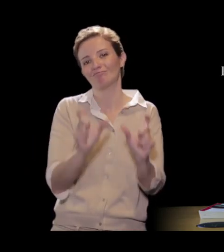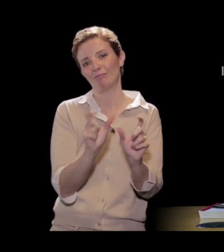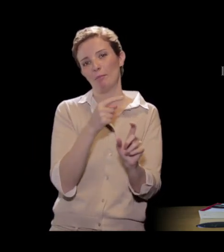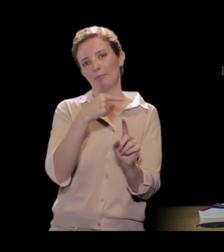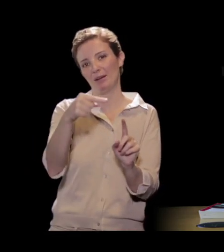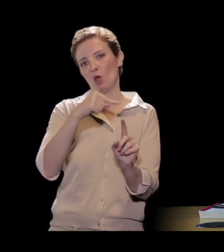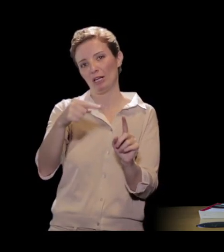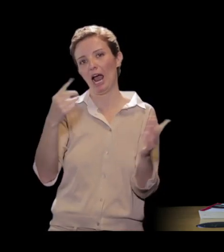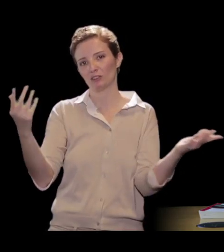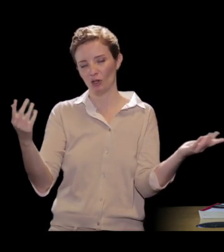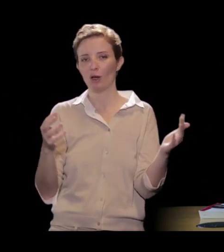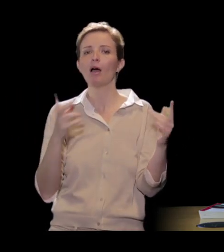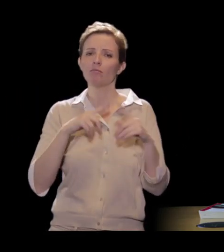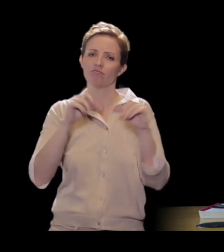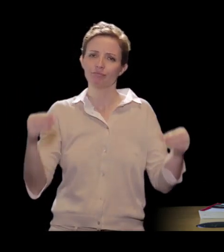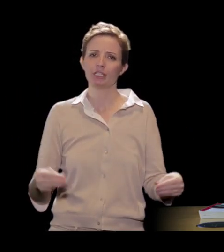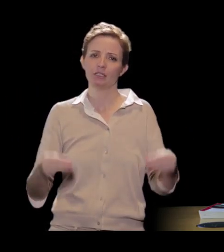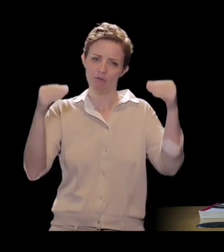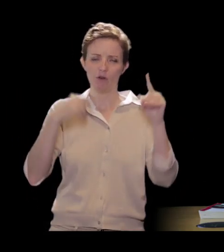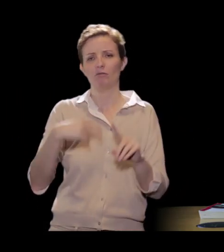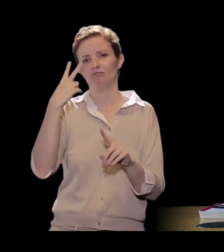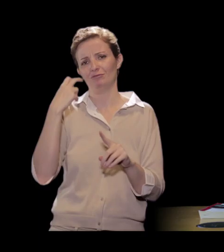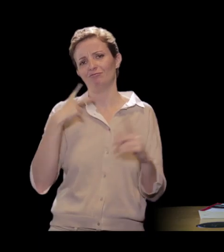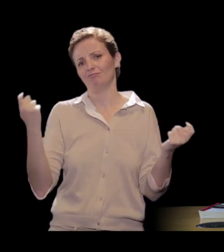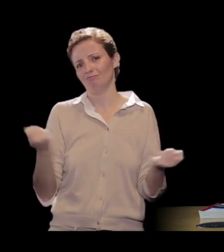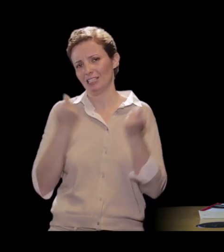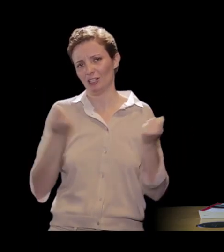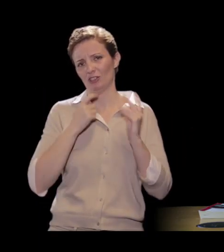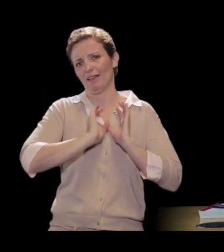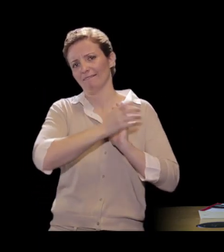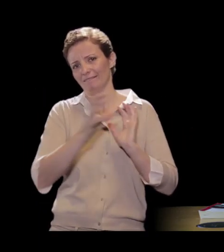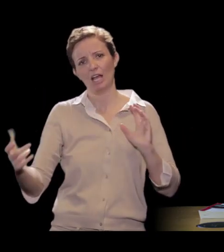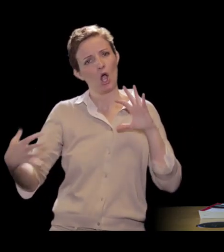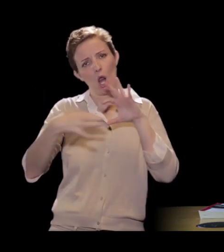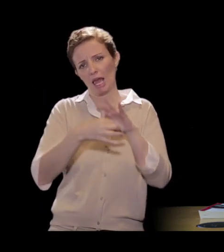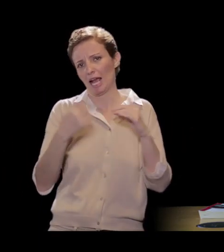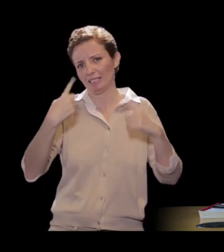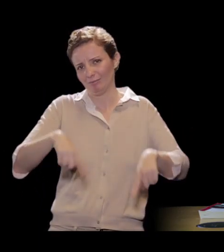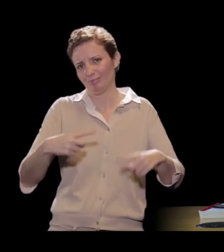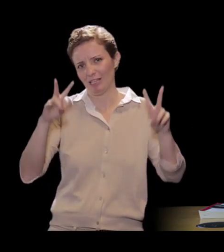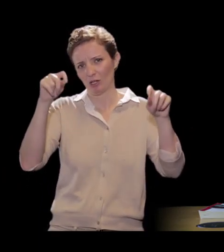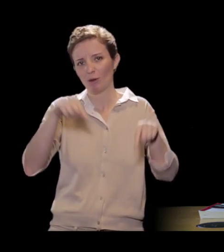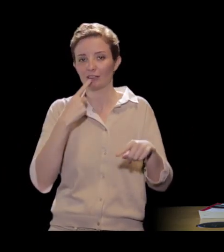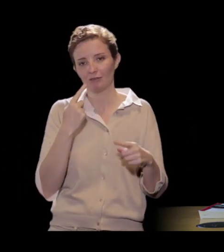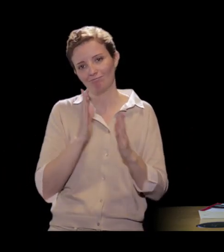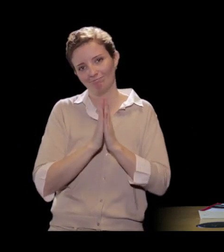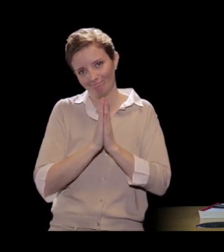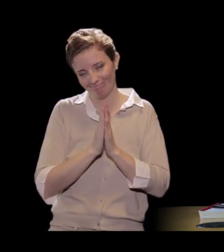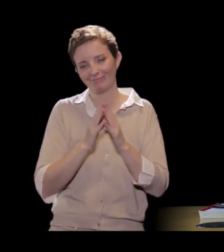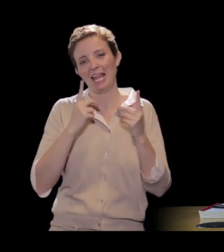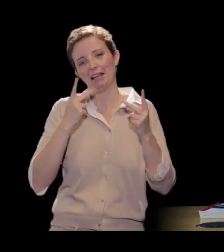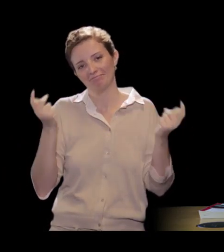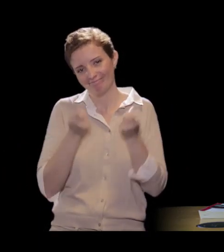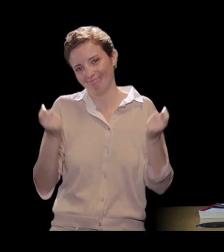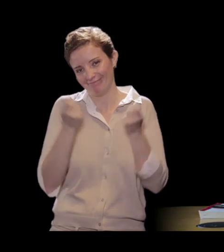nel piattaforma troverete molti esercizi che riguardano questi aspetti e vi invito ovviamente a farli per esercitarvi per prendere confidenza